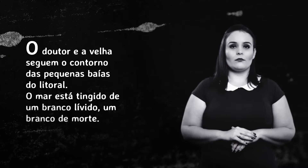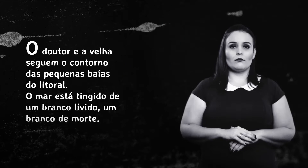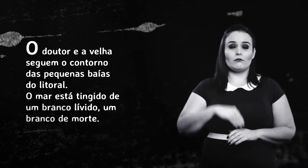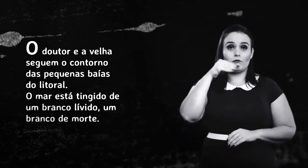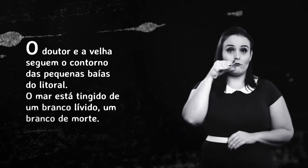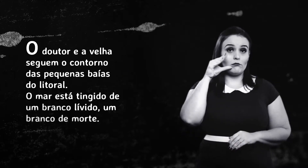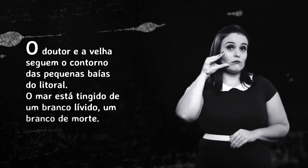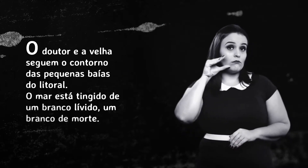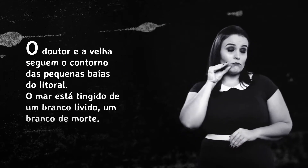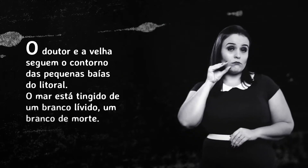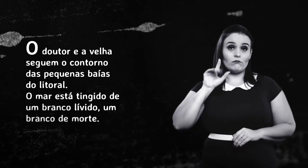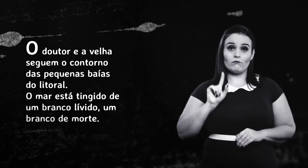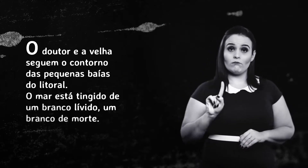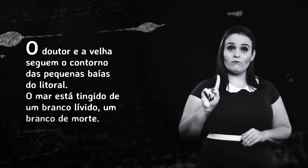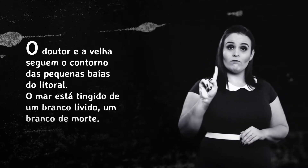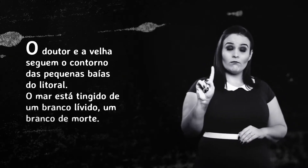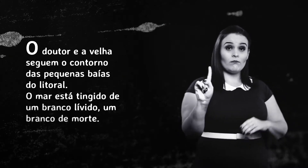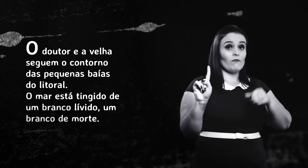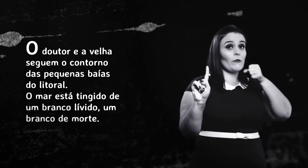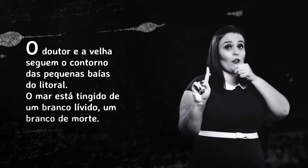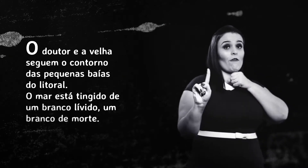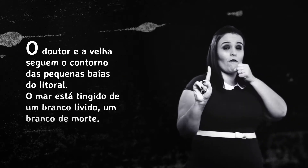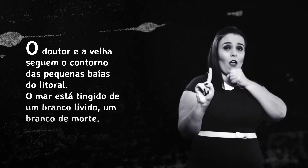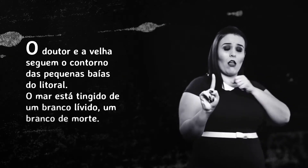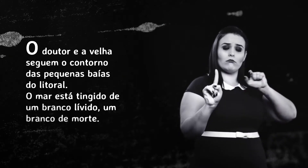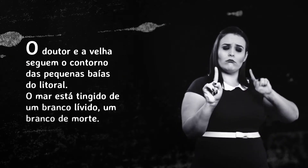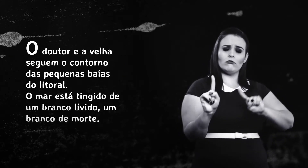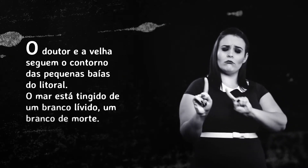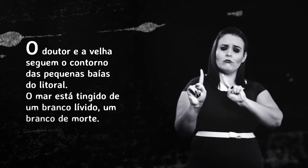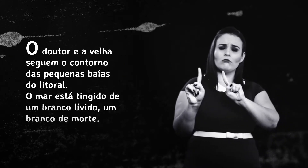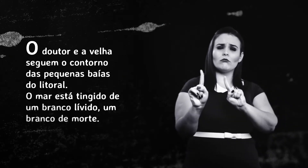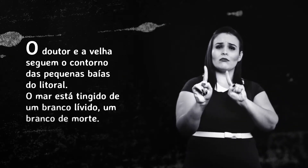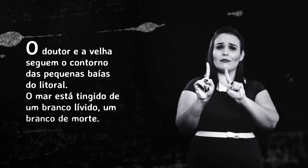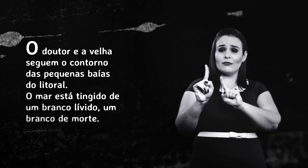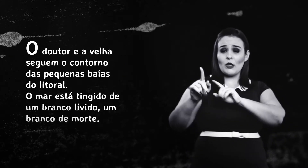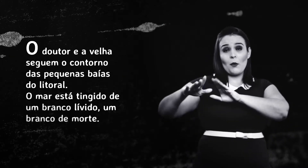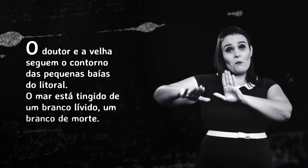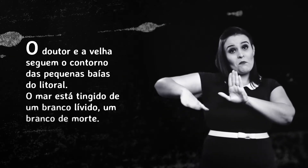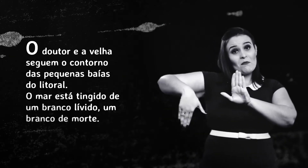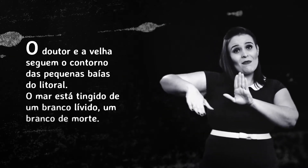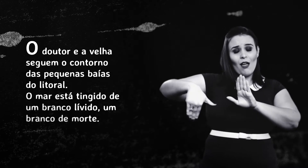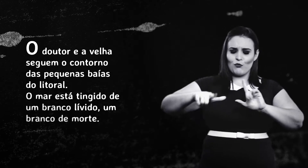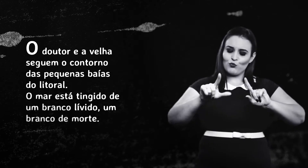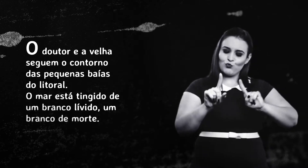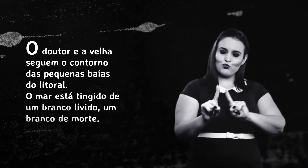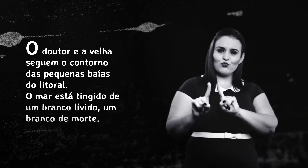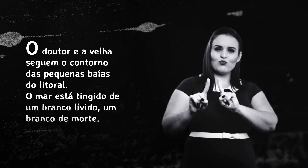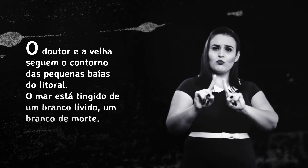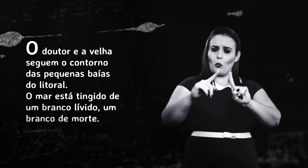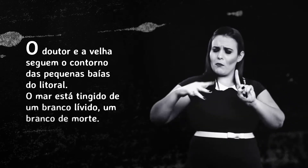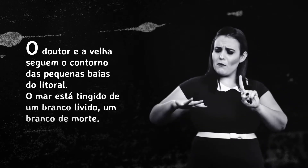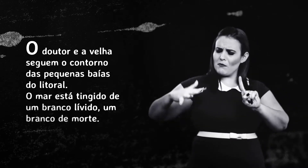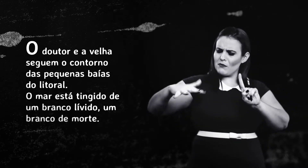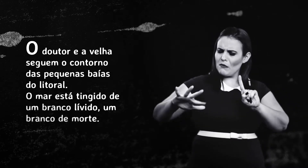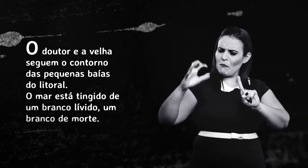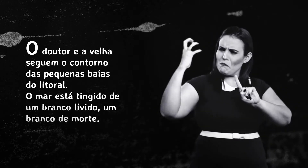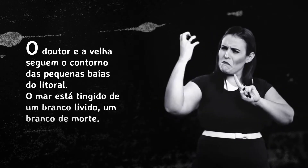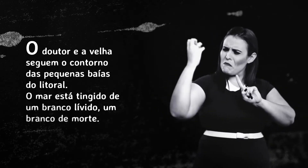O doutor e a velha seguem o contorno das pequenas baías do litoral. O mar está tingido de um branco